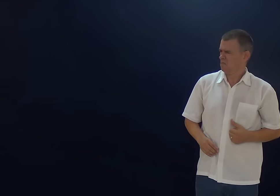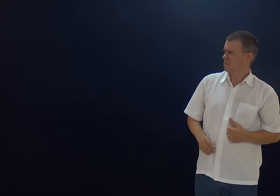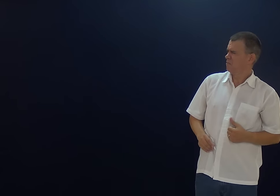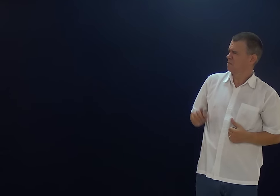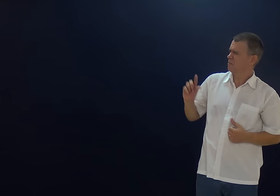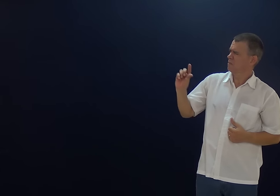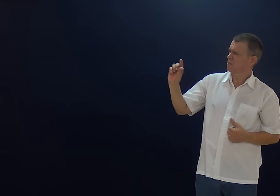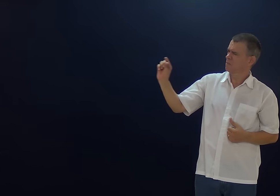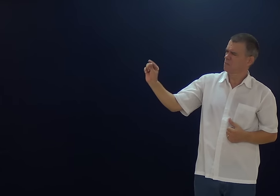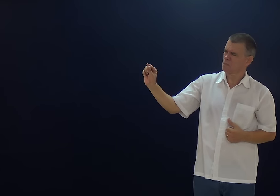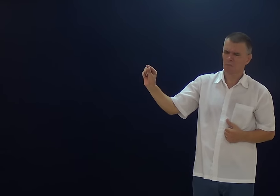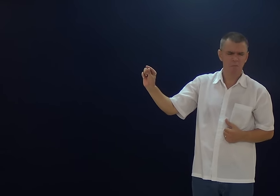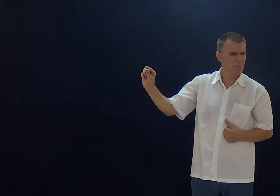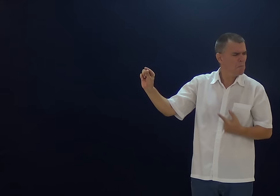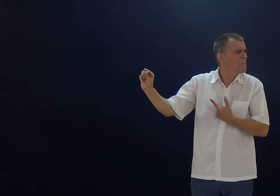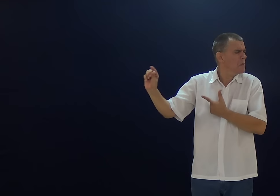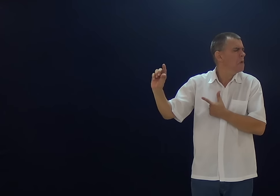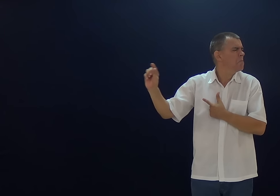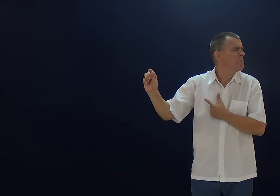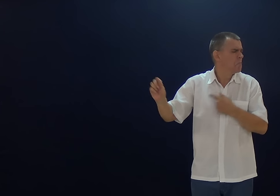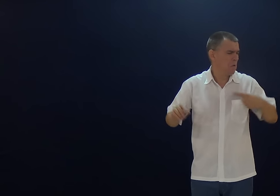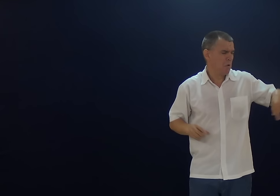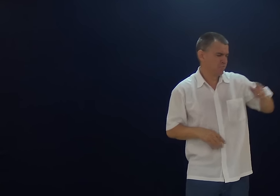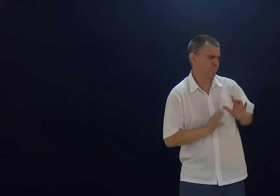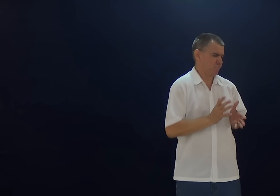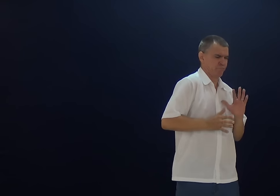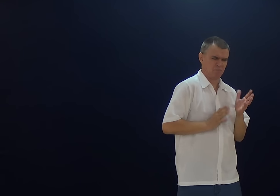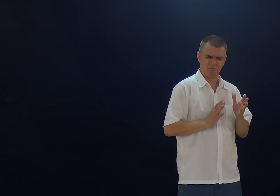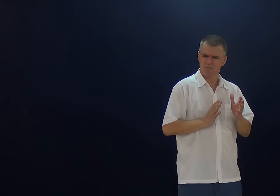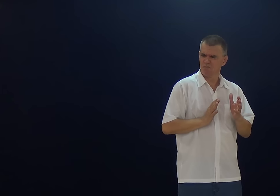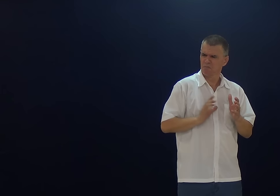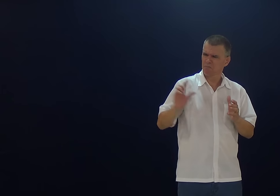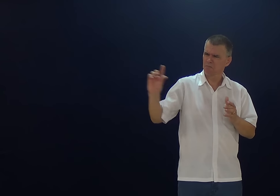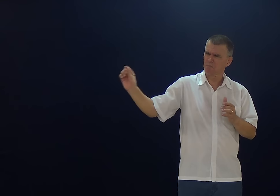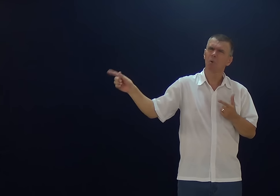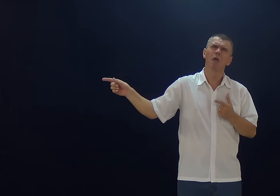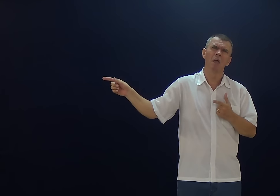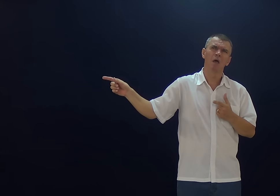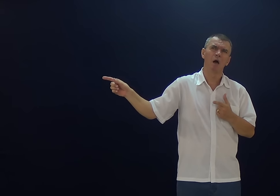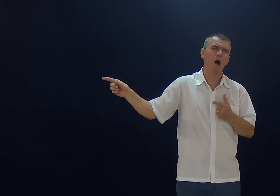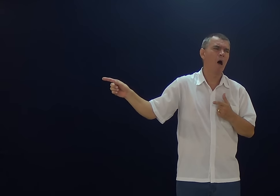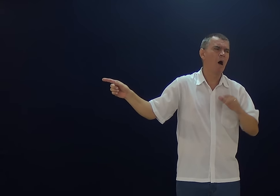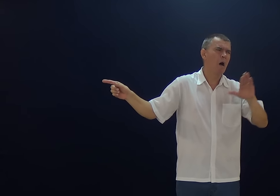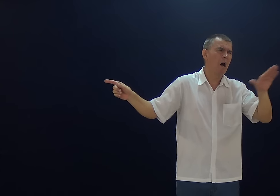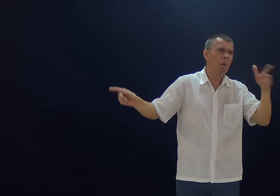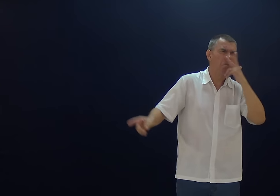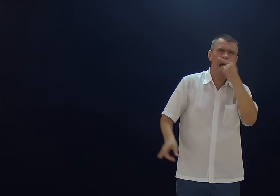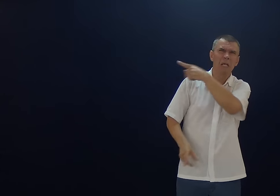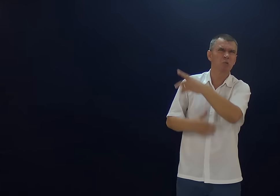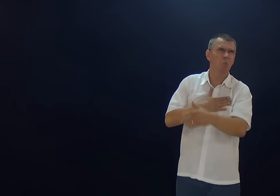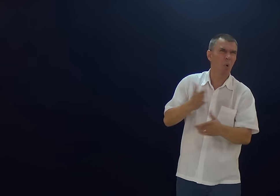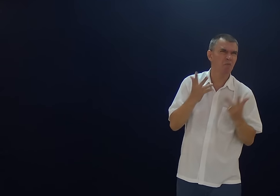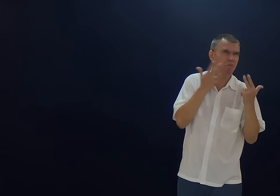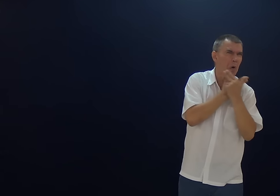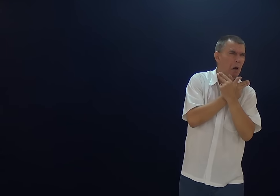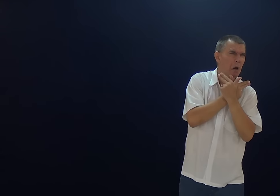reprovação e tudo mas você tem que ter sabedoria para dizer olha meu amigo desculpa eu sei que essa situação que você tá